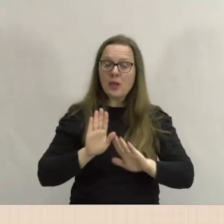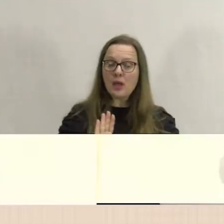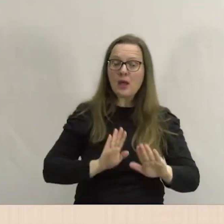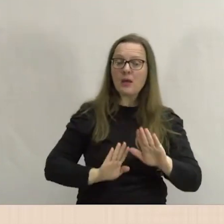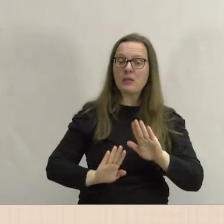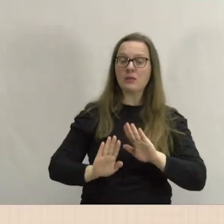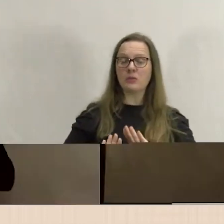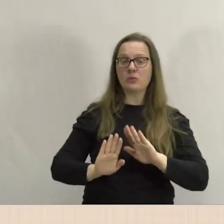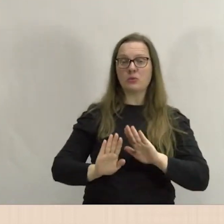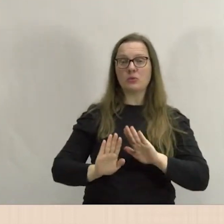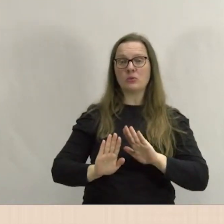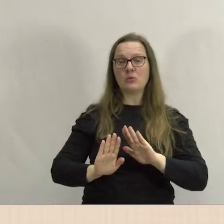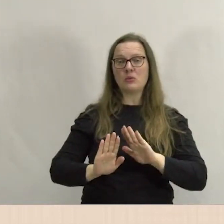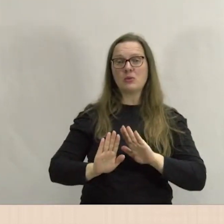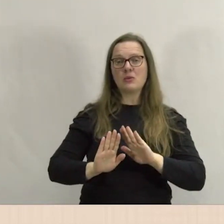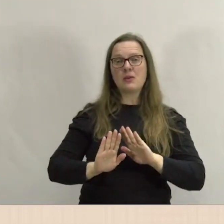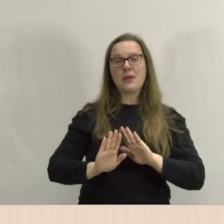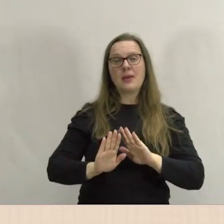Esmirna,